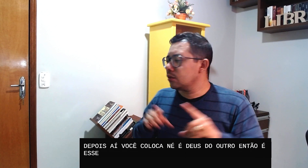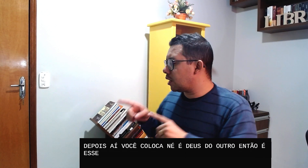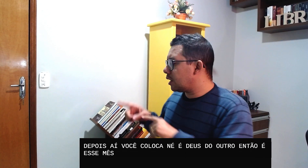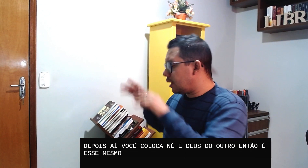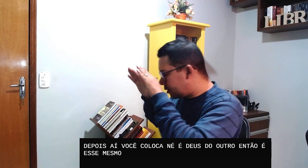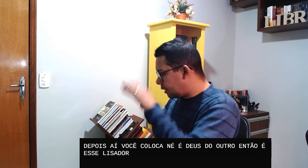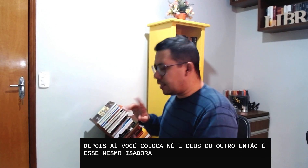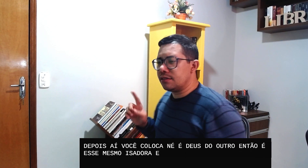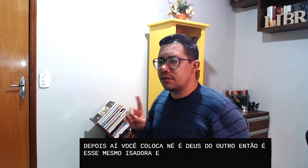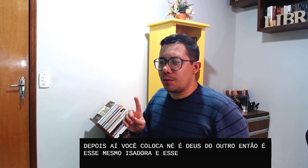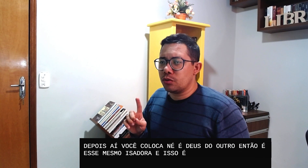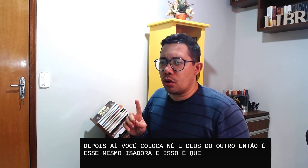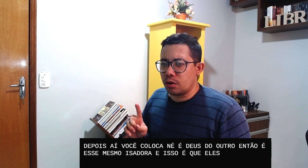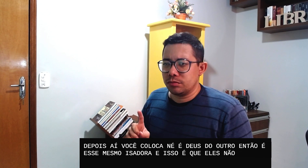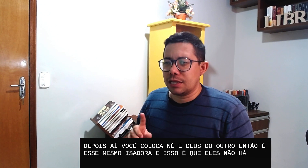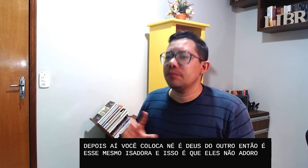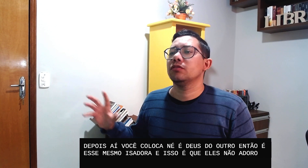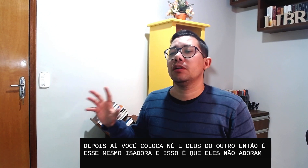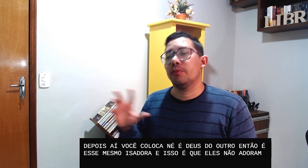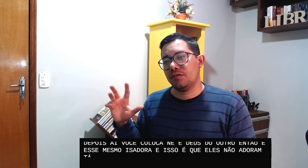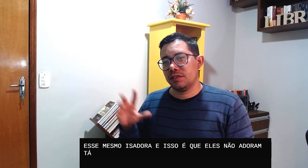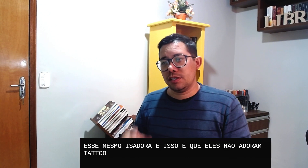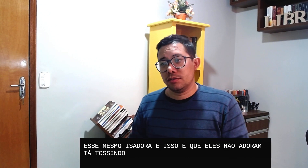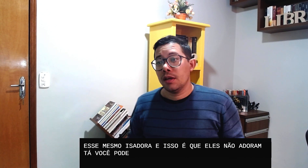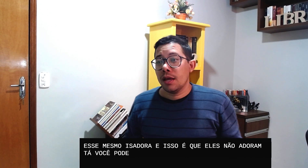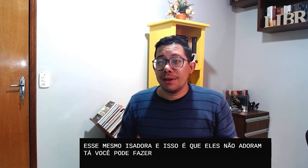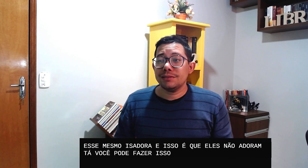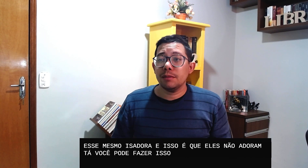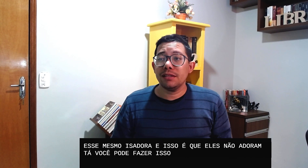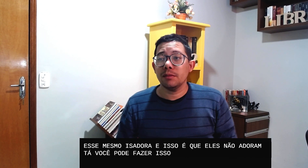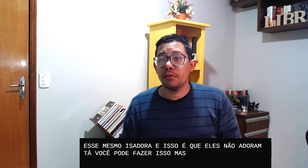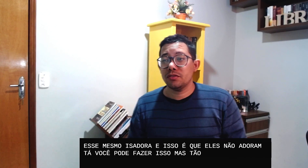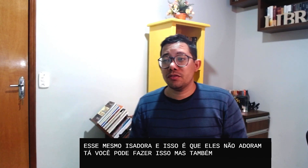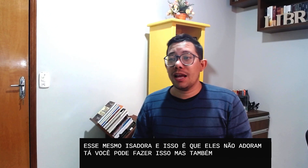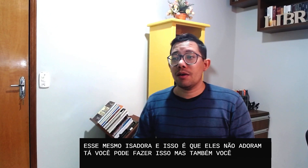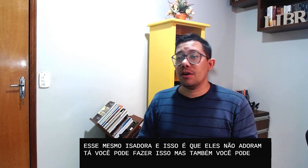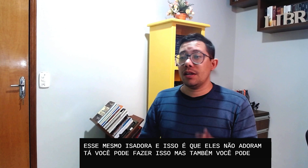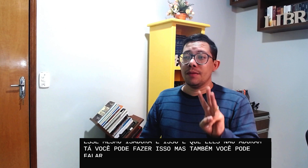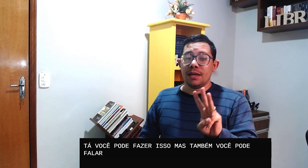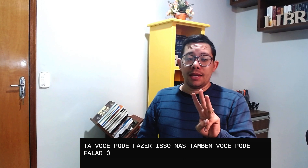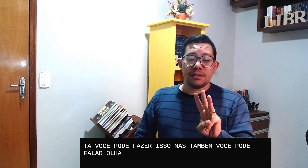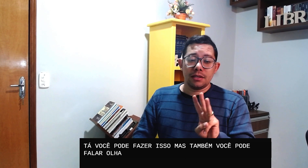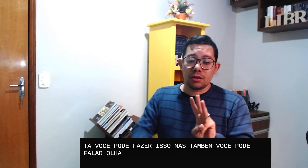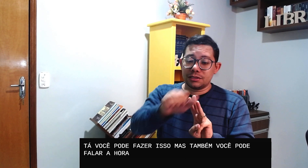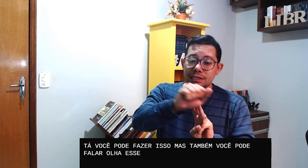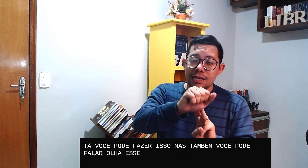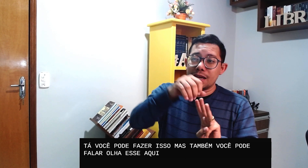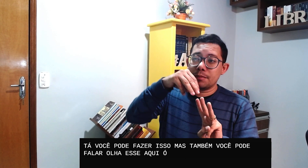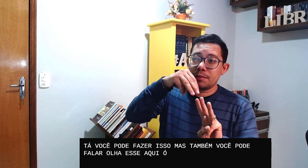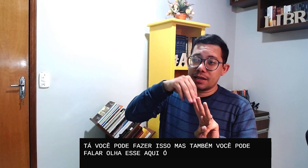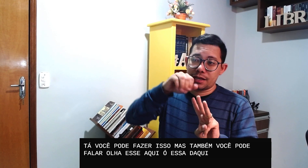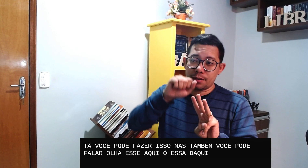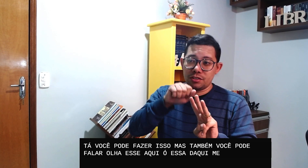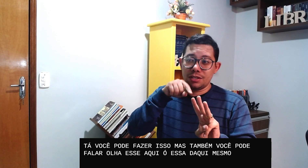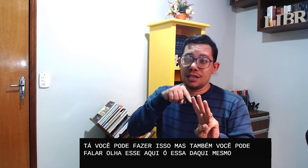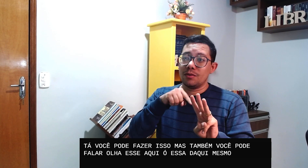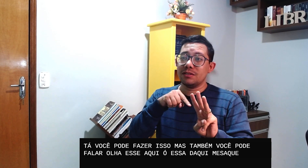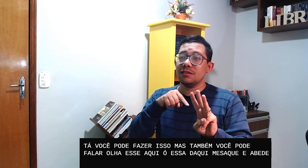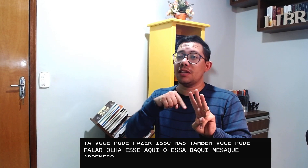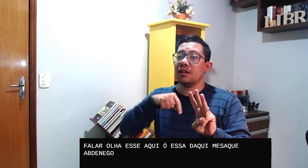adoram, esse aqui eles não adoram, tá? Então, você pode fazer isso. Mas também você pode falar, olha, esse aqui, ó, Sadraque, Mesaque, Abednego, esses três o